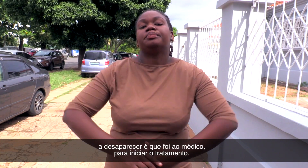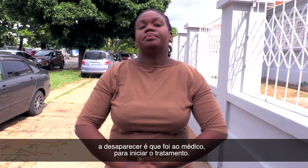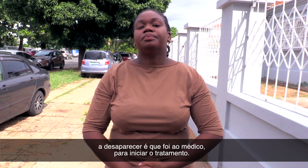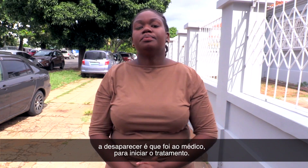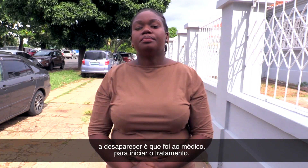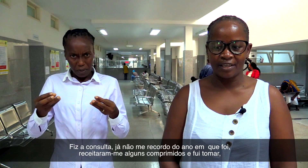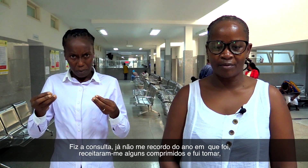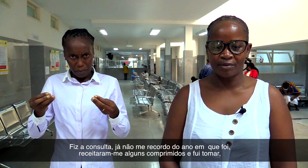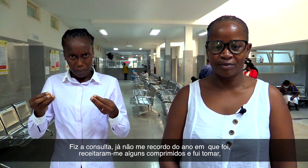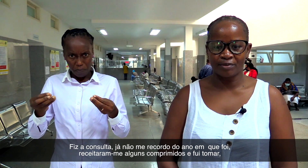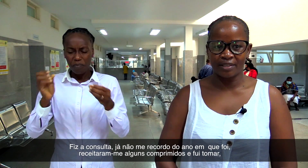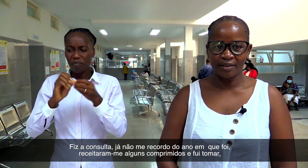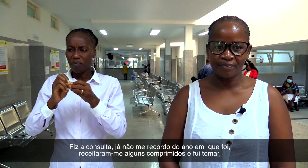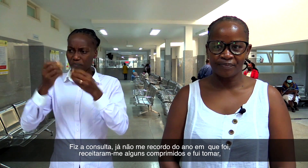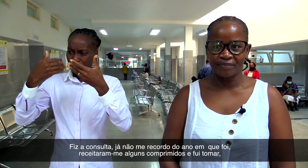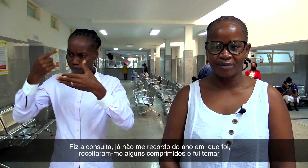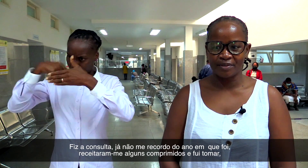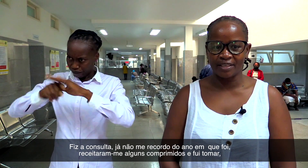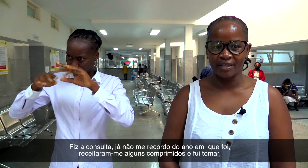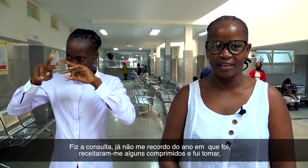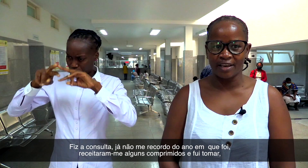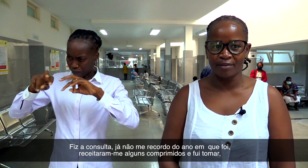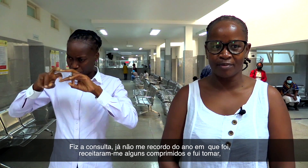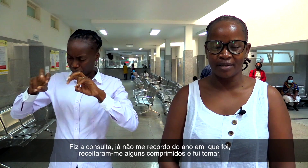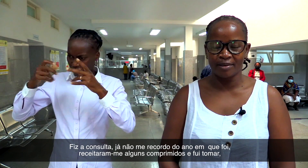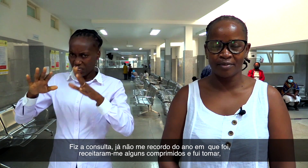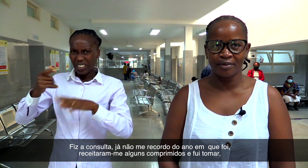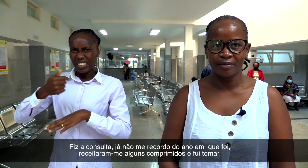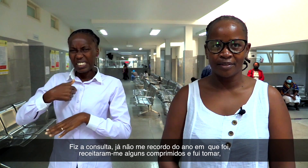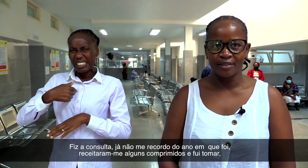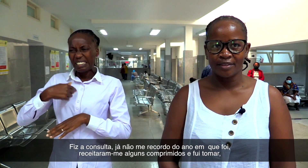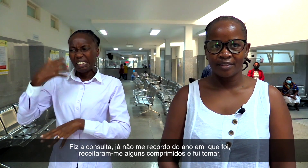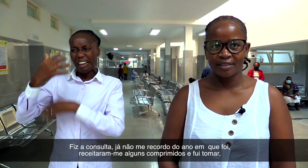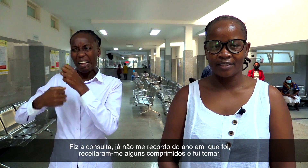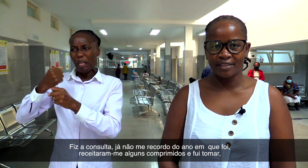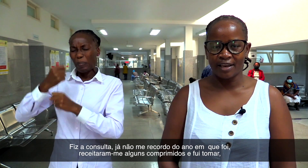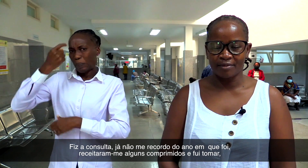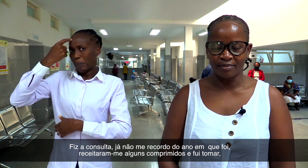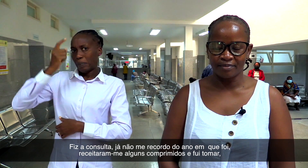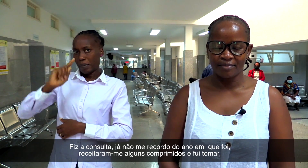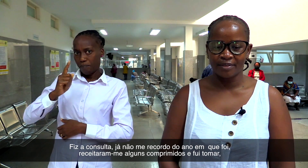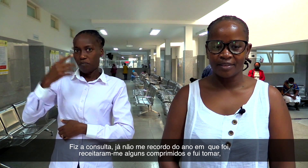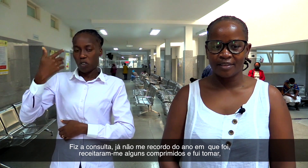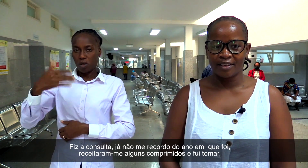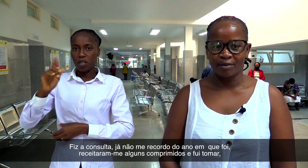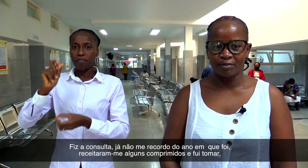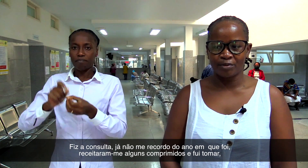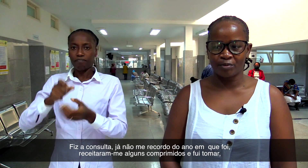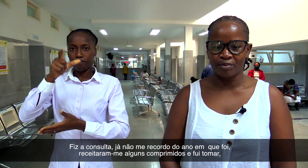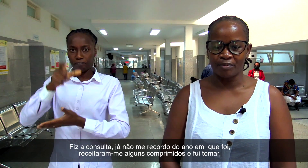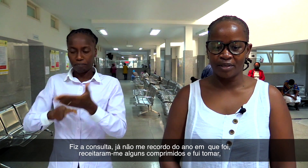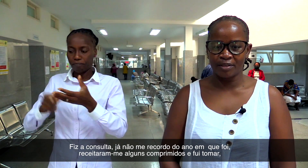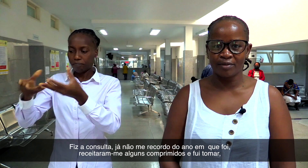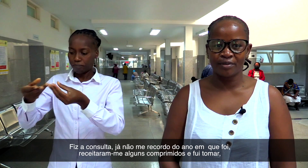iniciar o tratamento. A consulta, não sei em que ano, me lembro, receitaram